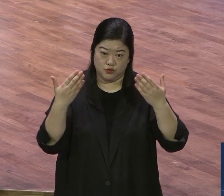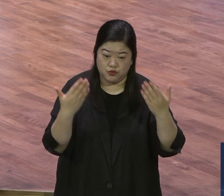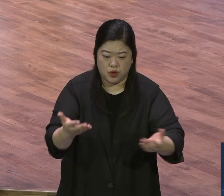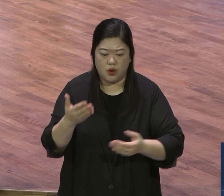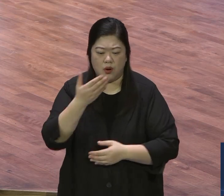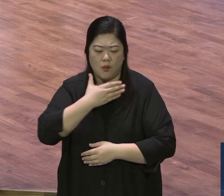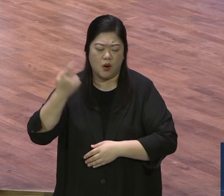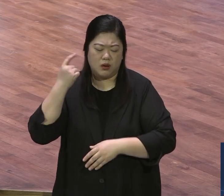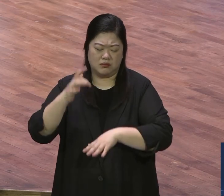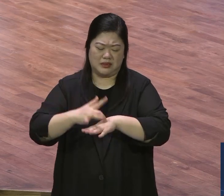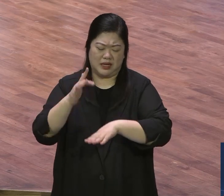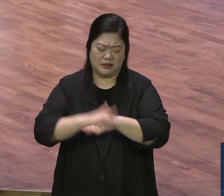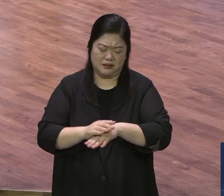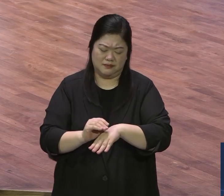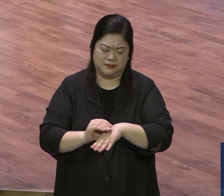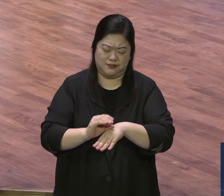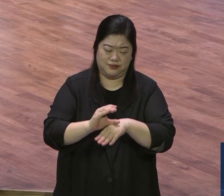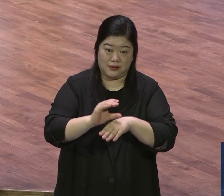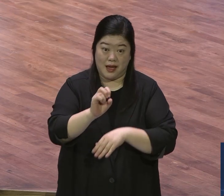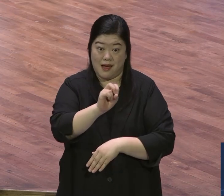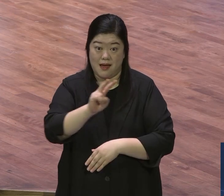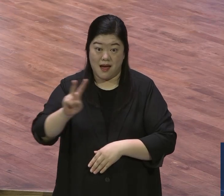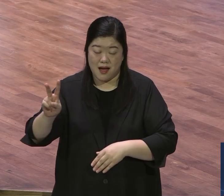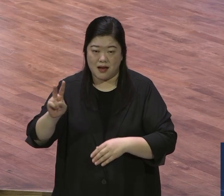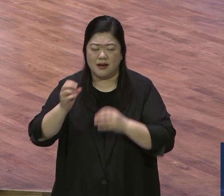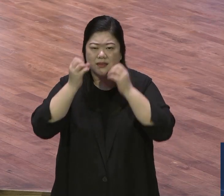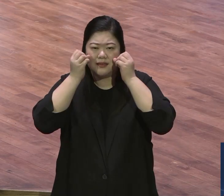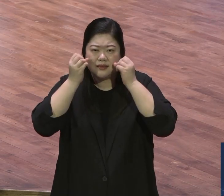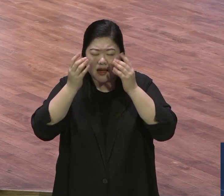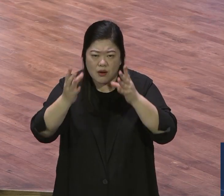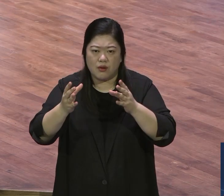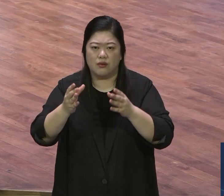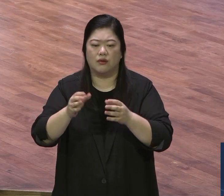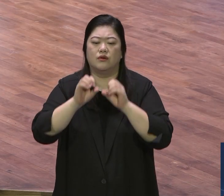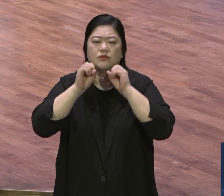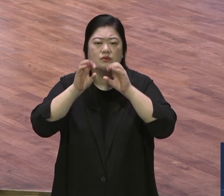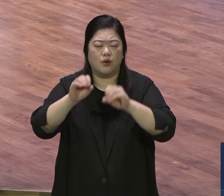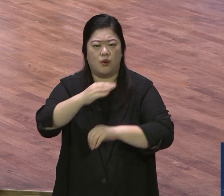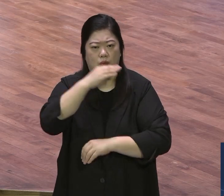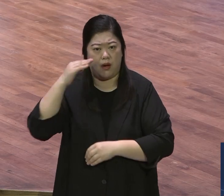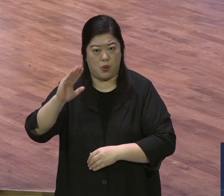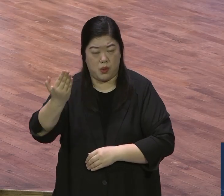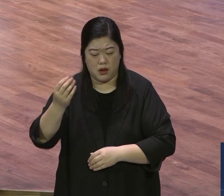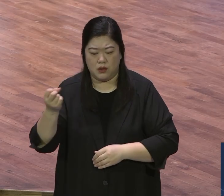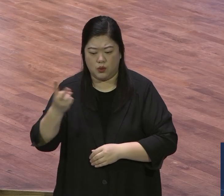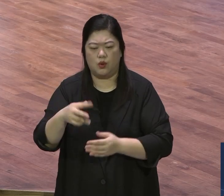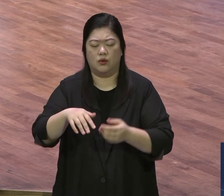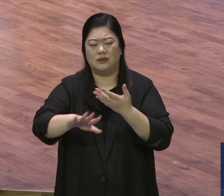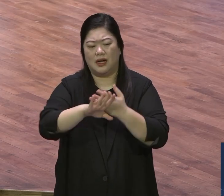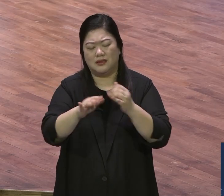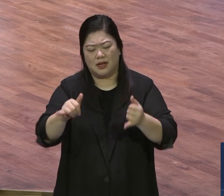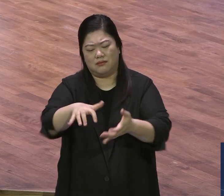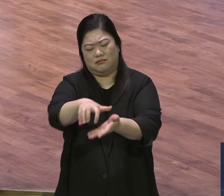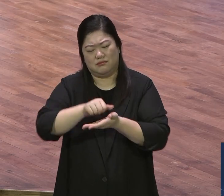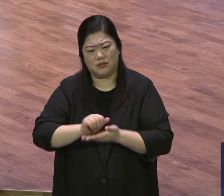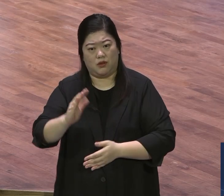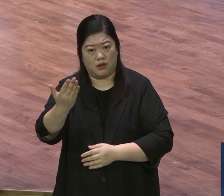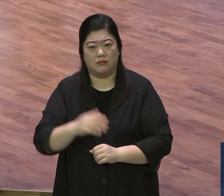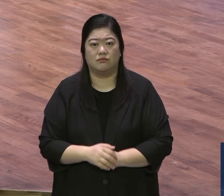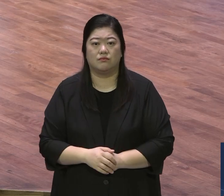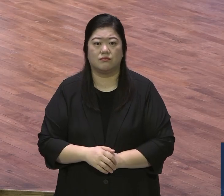삶의 기준을 이제는 가지고 수용해라 수용해라 아멘 원리스 위드